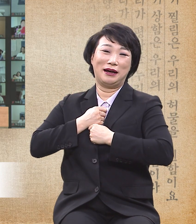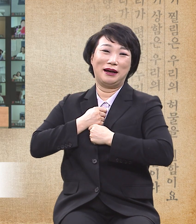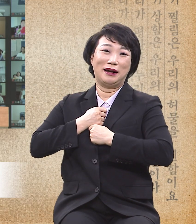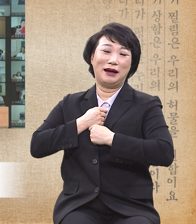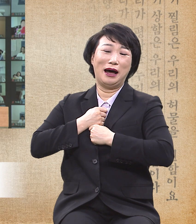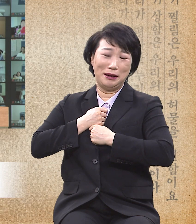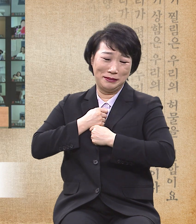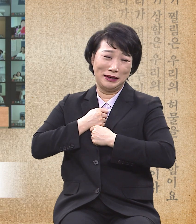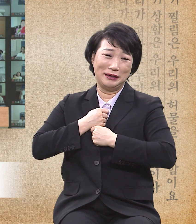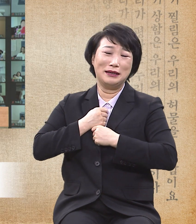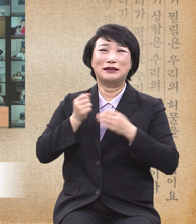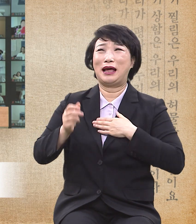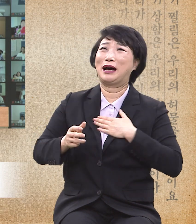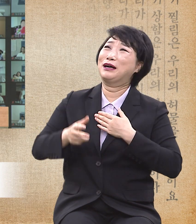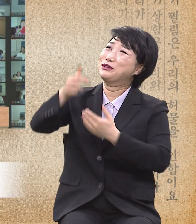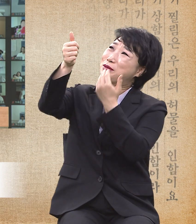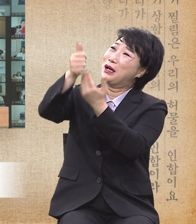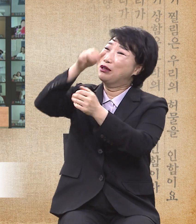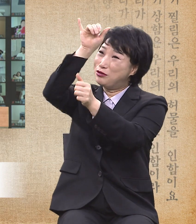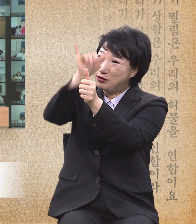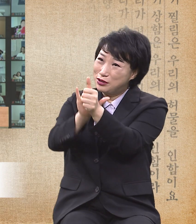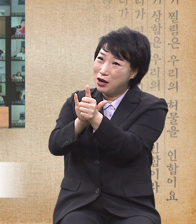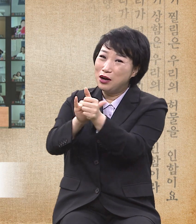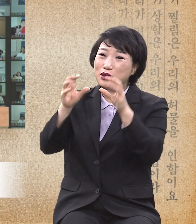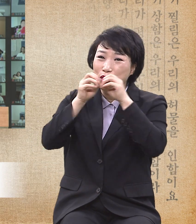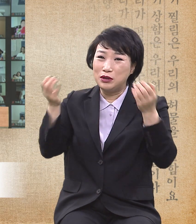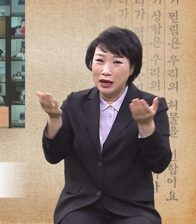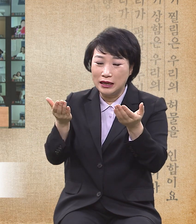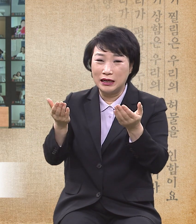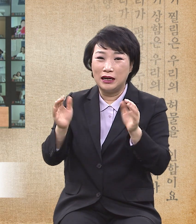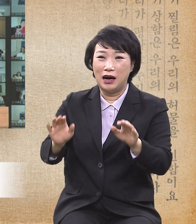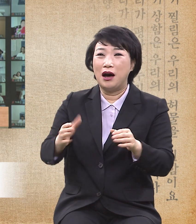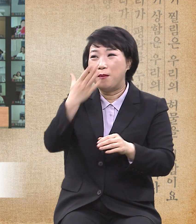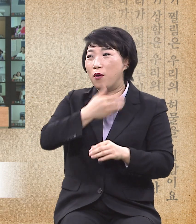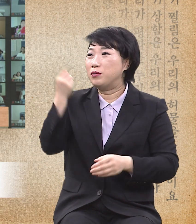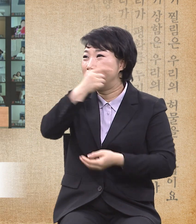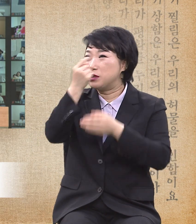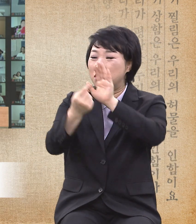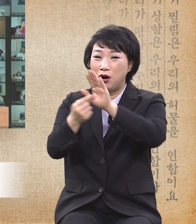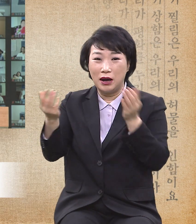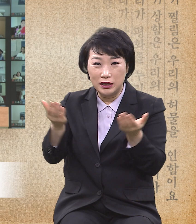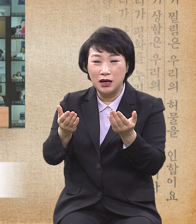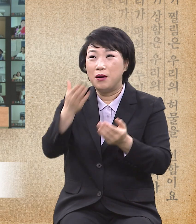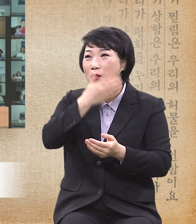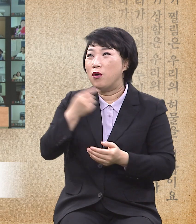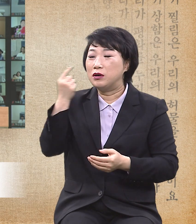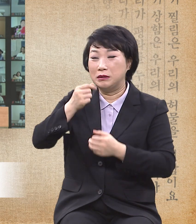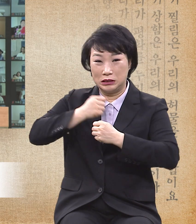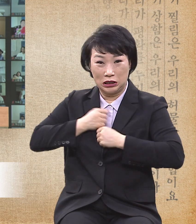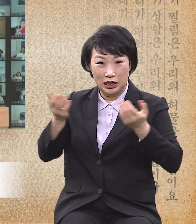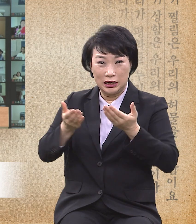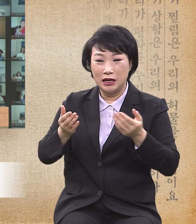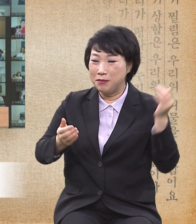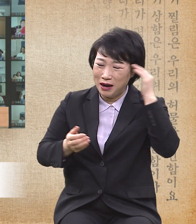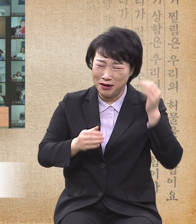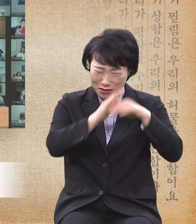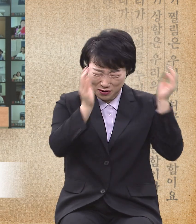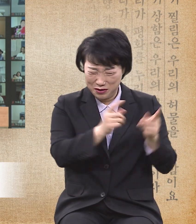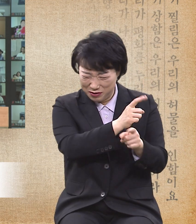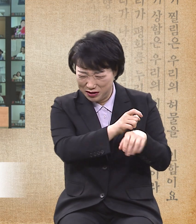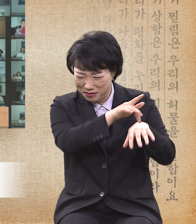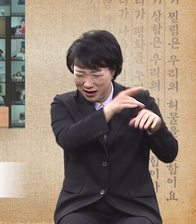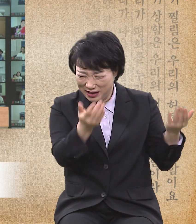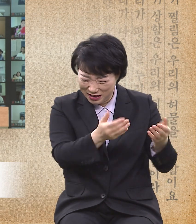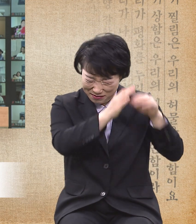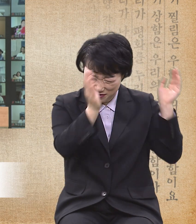응? 내가 주 앞에 충성된 전도의 일과 복음 증거 일과 복음을 지키는 일에 방해하는 원수와